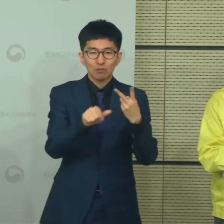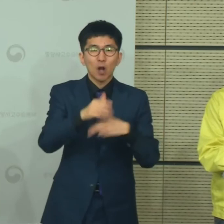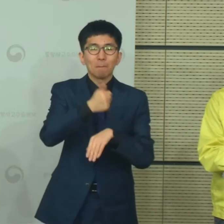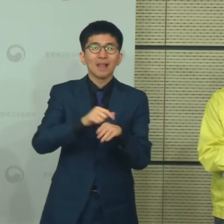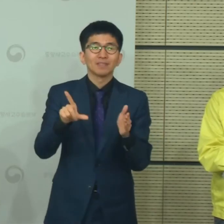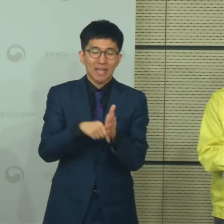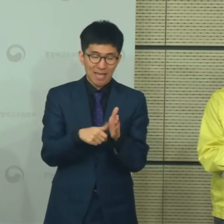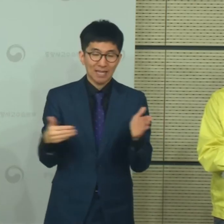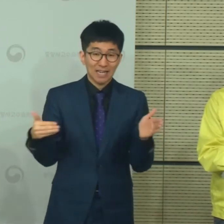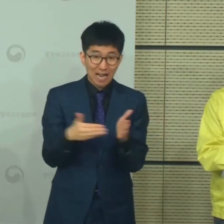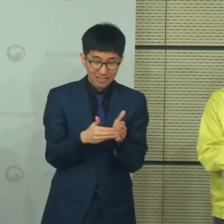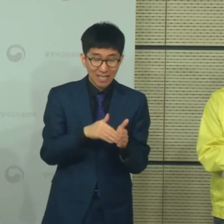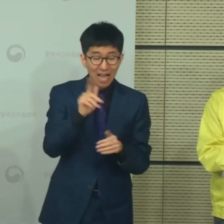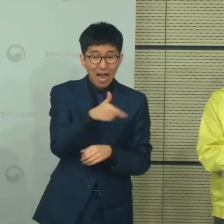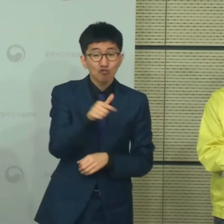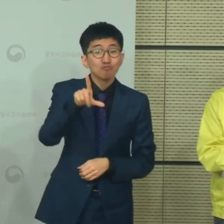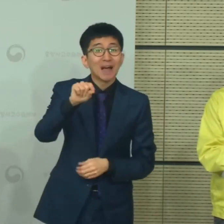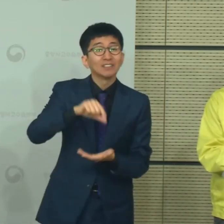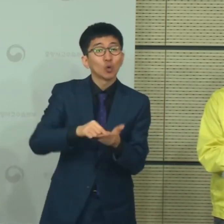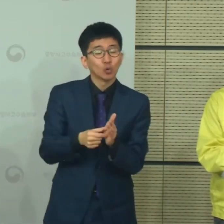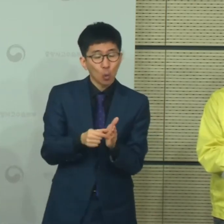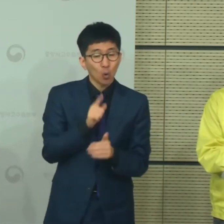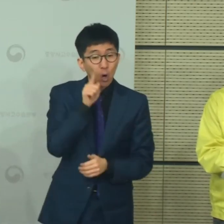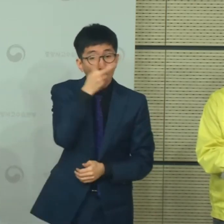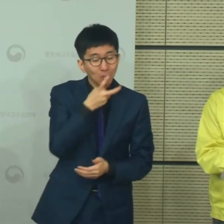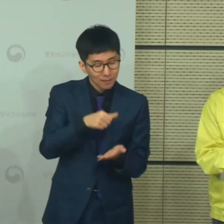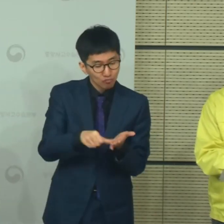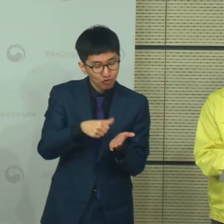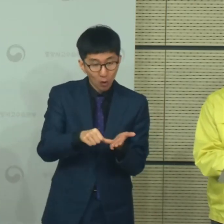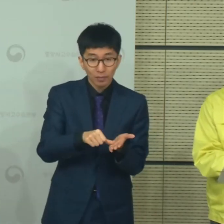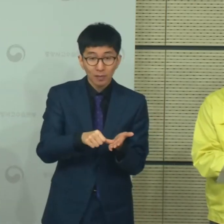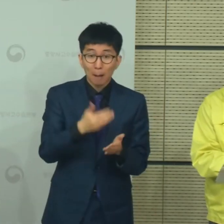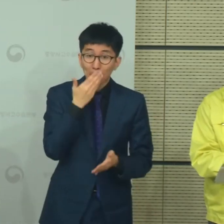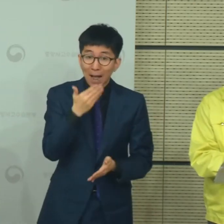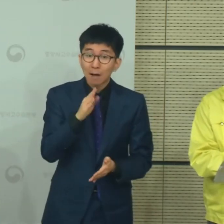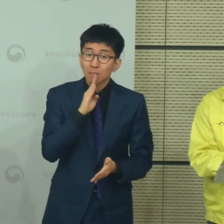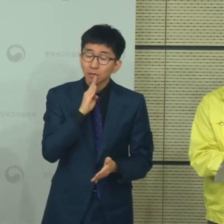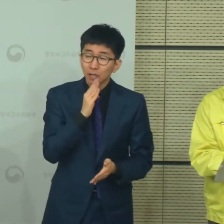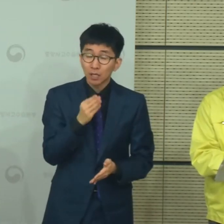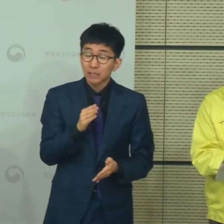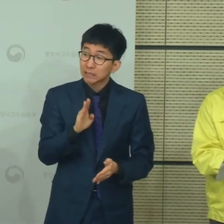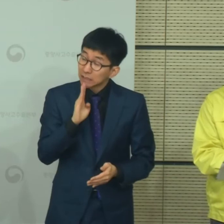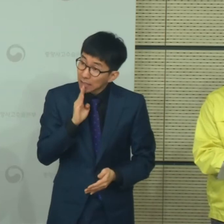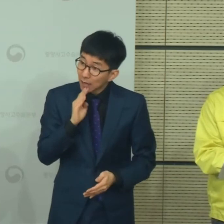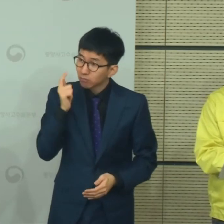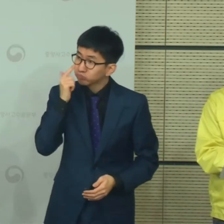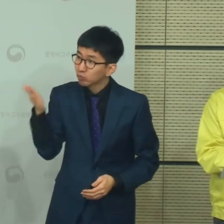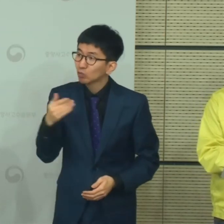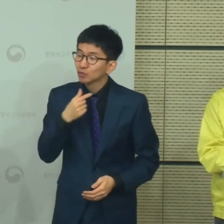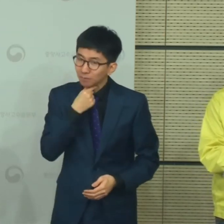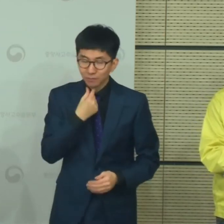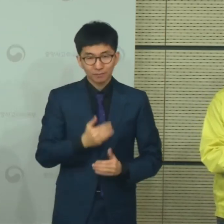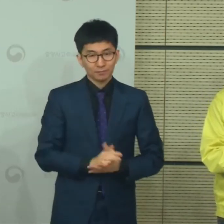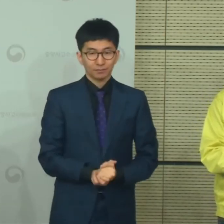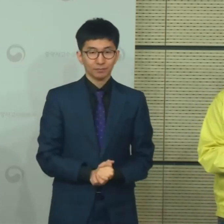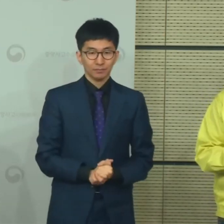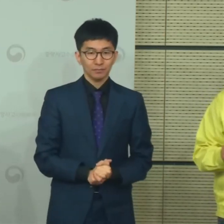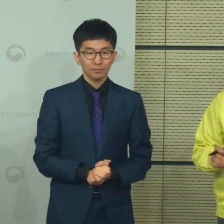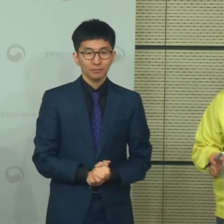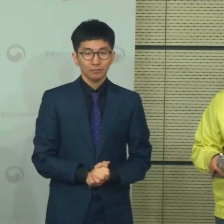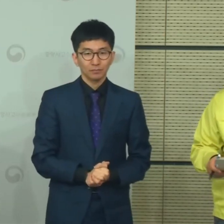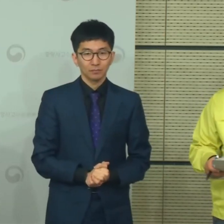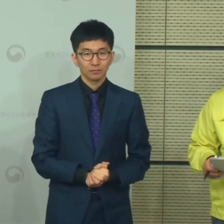물량 하루 만 건까지 소화 가능한 수준으로 늘리겠다고 하셨는데 이거 어떻게 진행되고 있는지 계획에 변동은 없는지 궁금합니다.